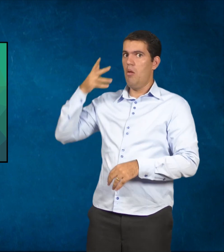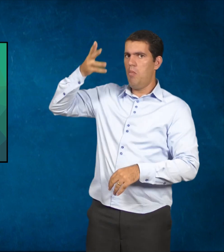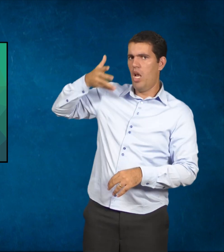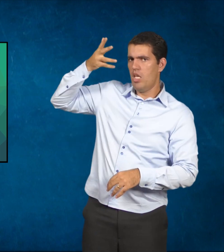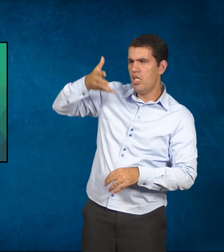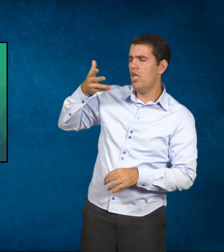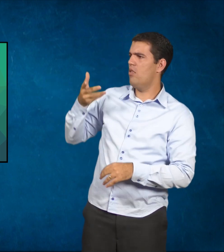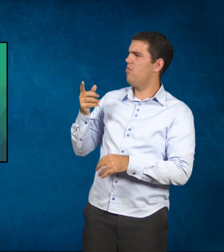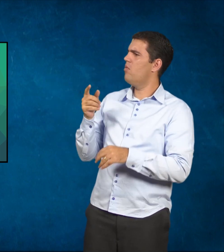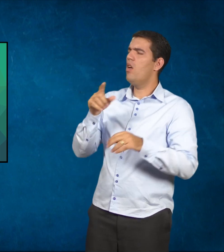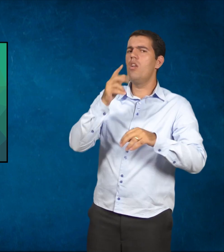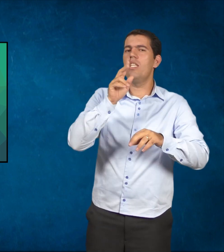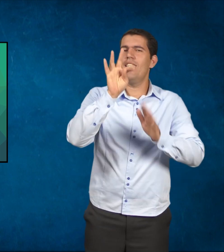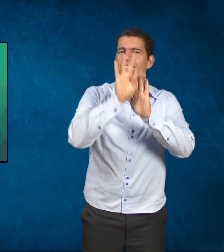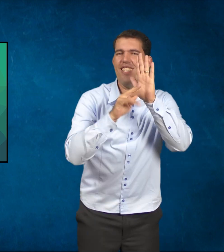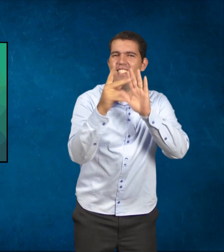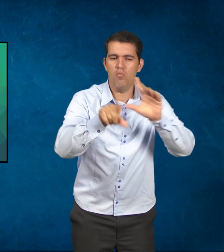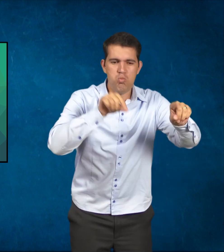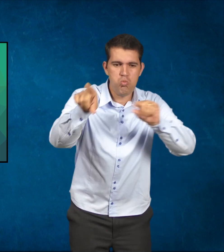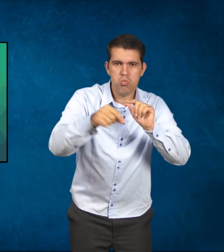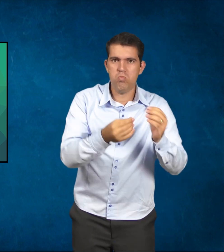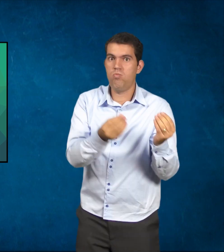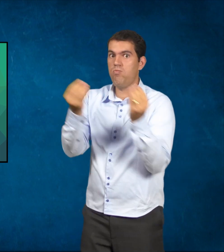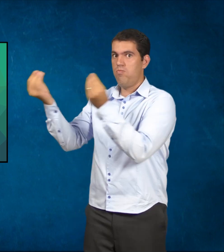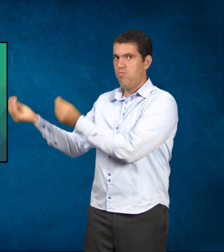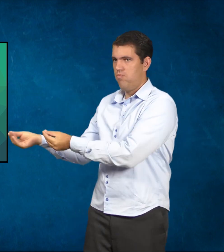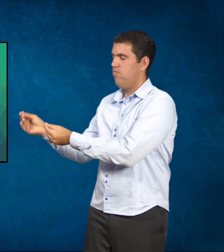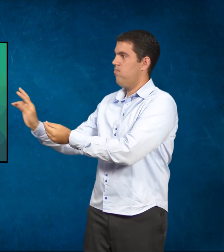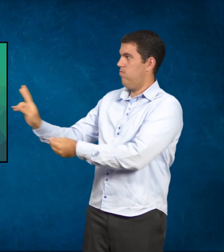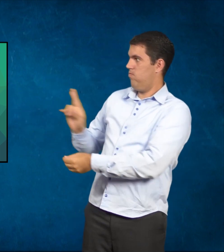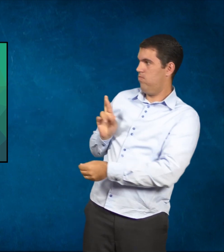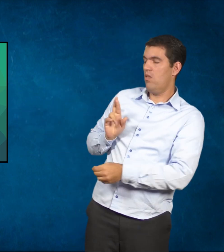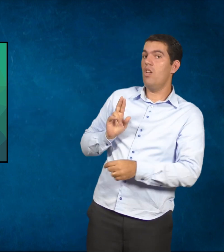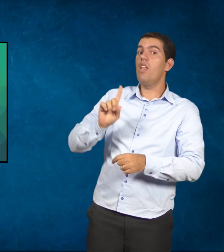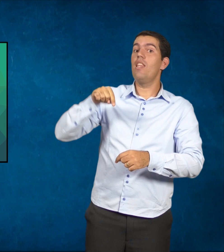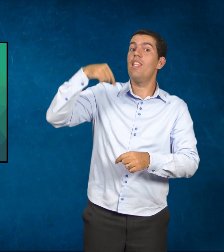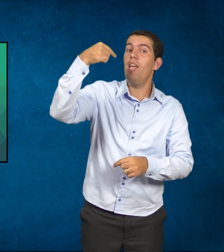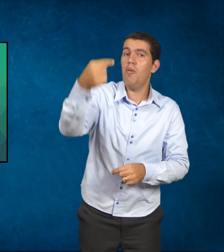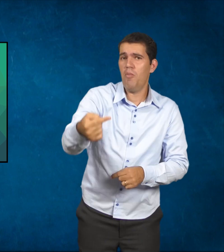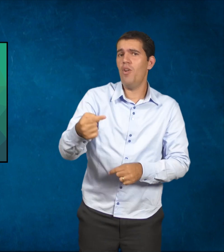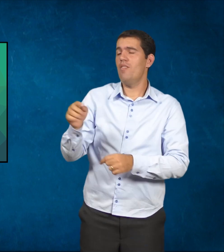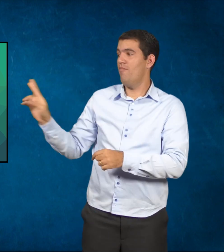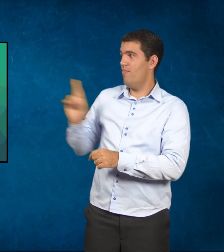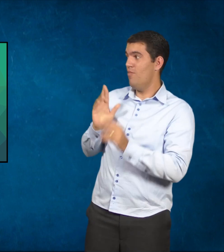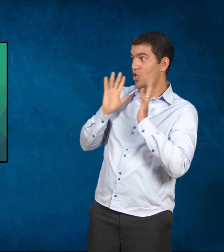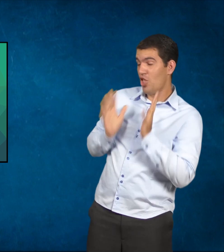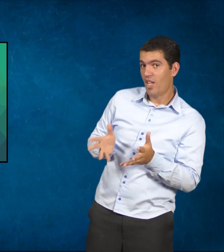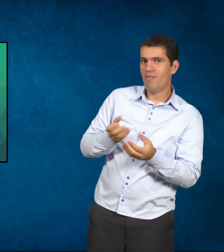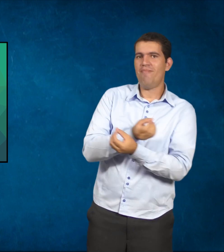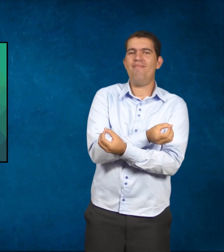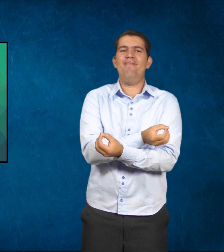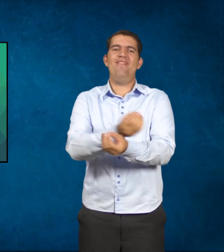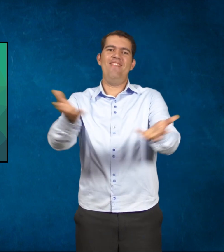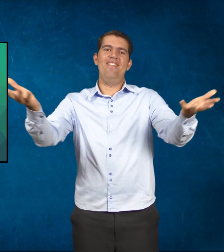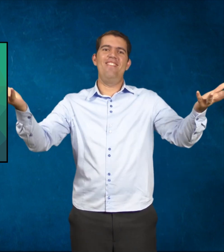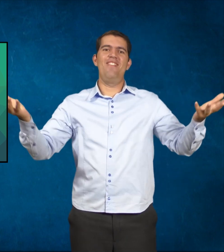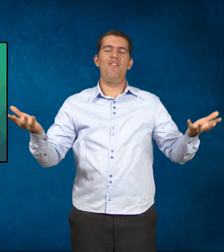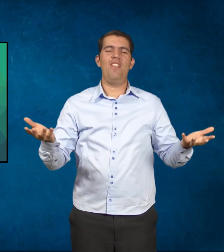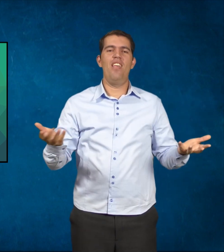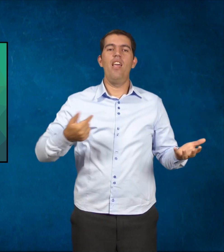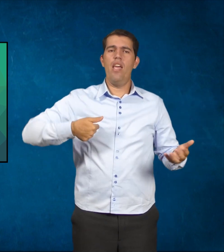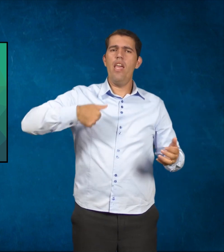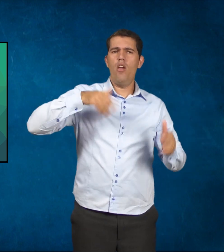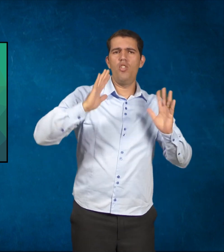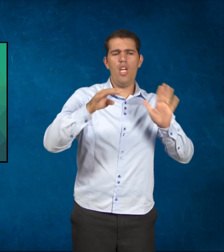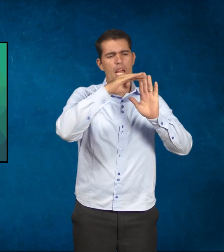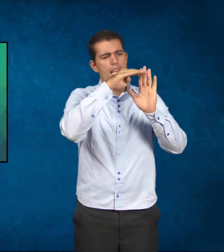de vocês que foram selecionados ao longo da disciplina. Disponibilizaremos assim que tivermos as respostas. Deixei